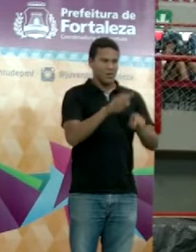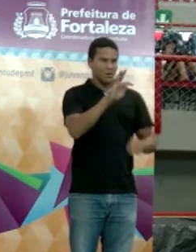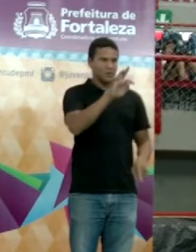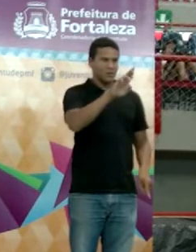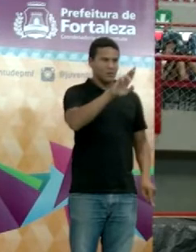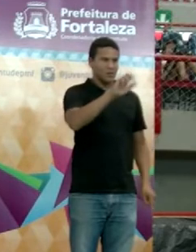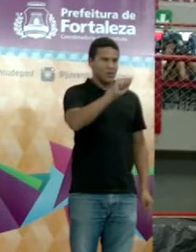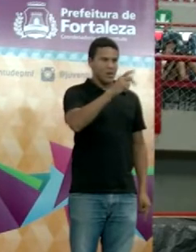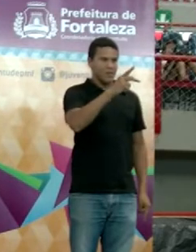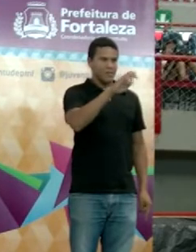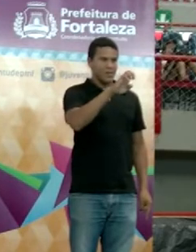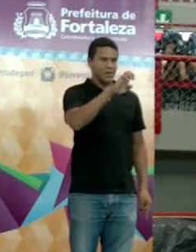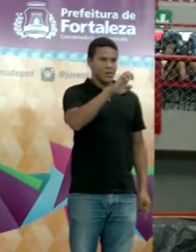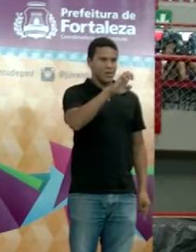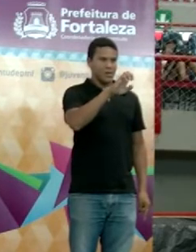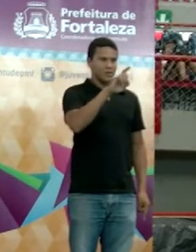trapézio.